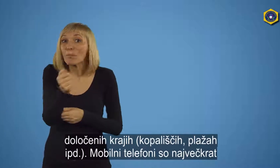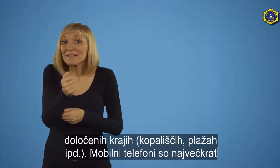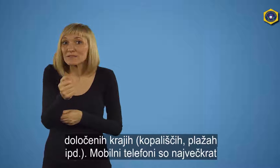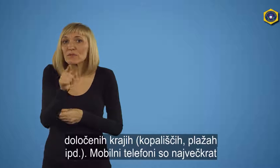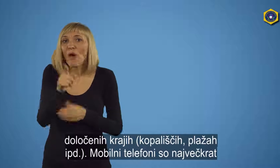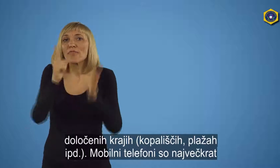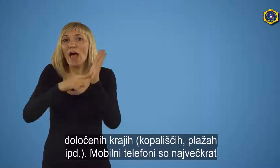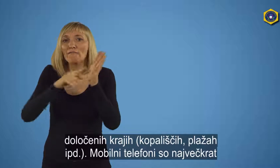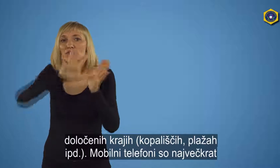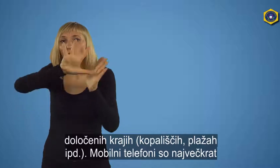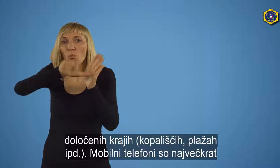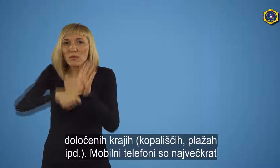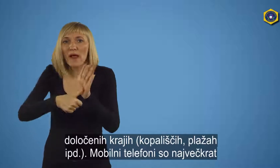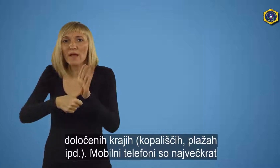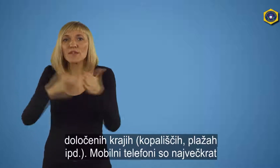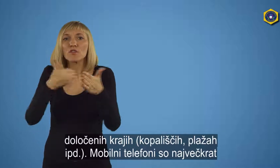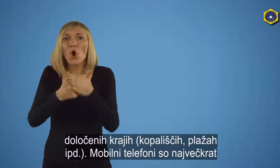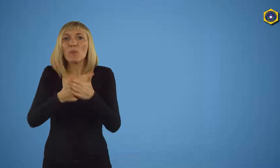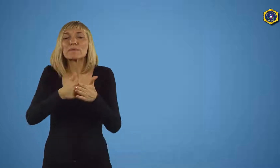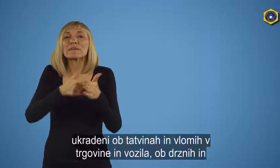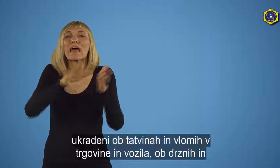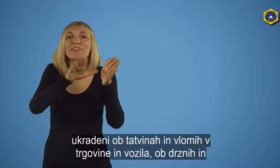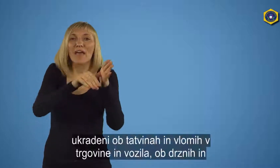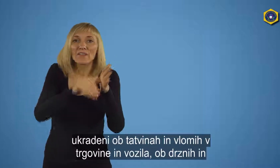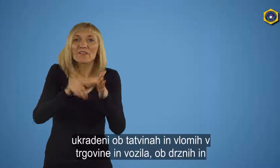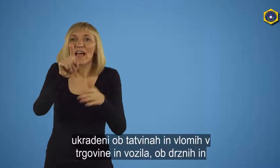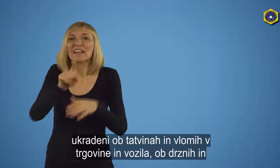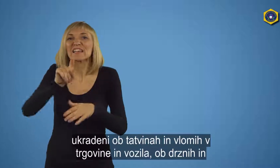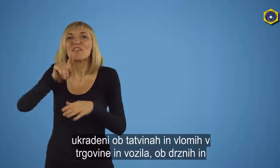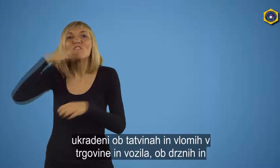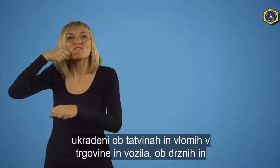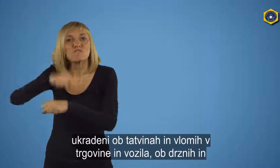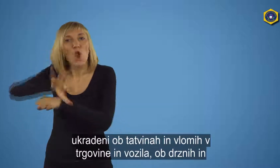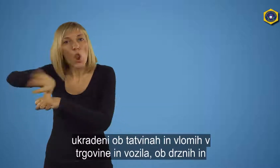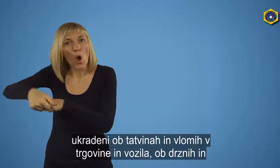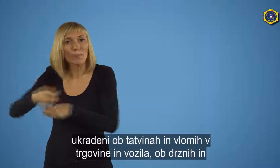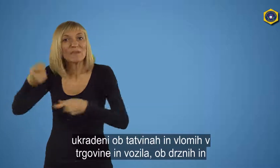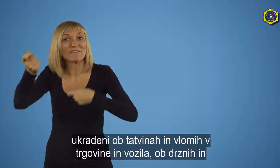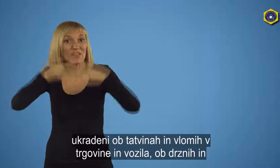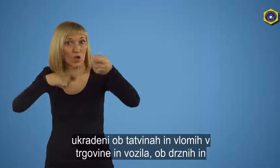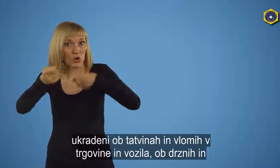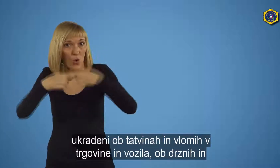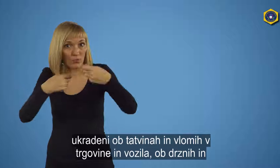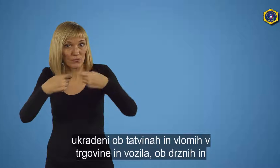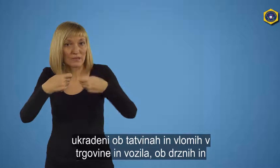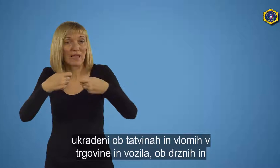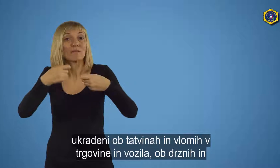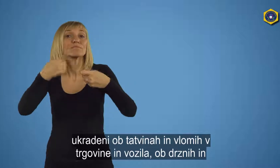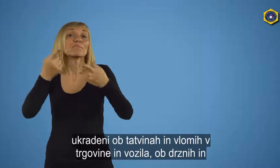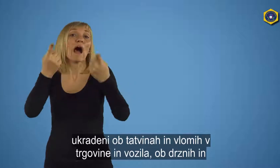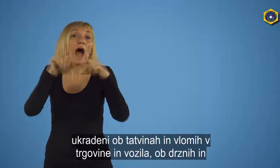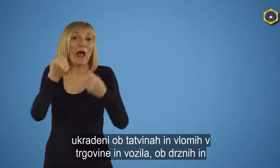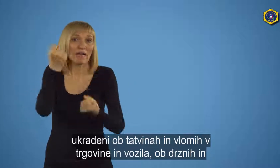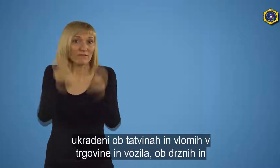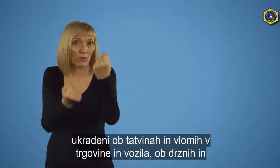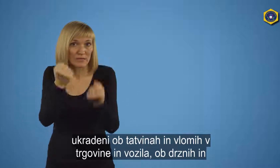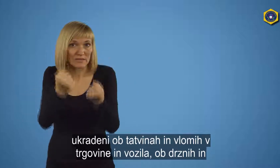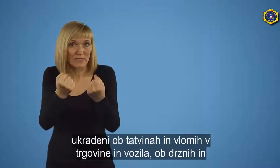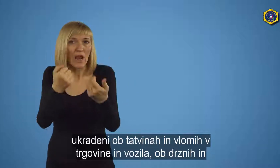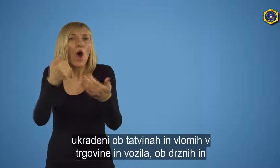Mobilni telefoni so največkrat ukradeni ob tatvinah in vlomih v trgovine in vozila, ob drznih in roparskih tatvinah na